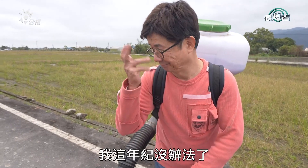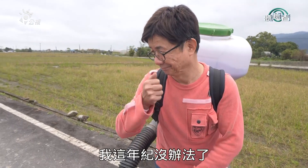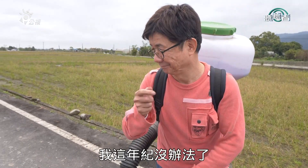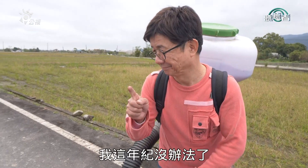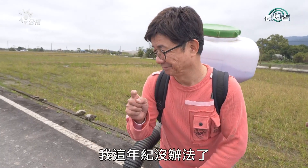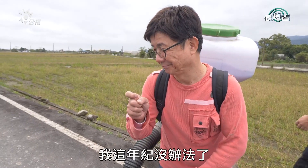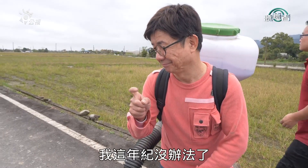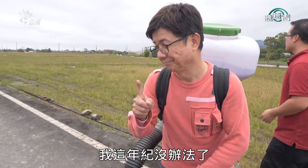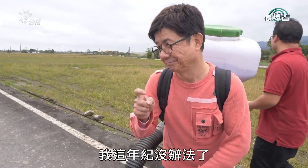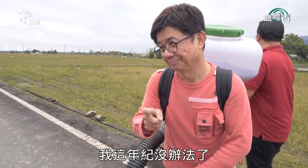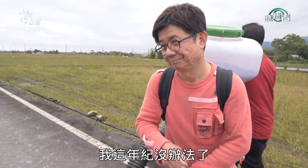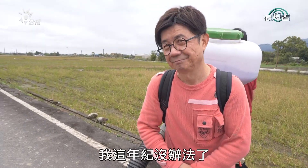年纪没办法啦。